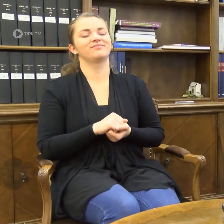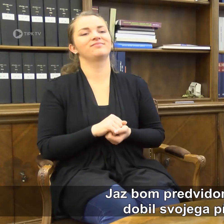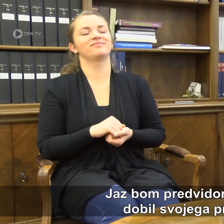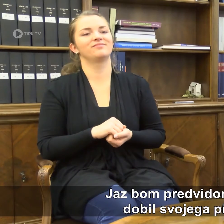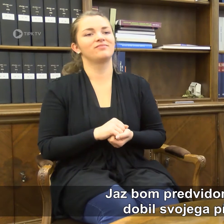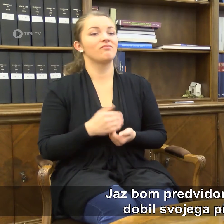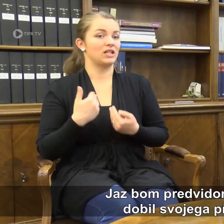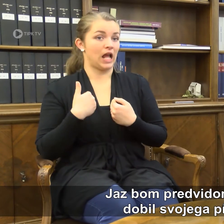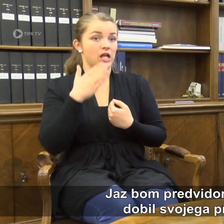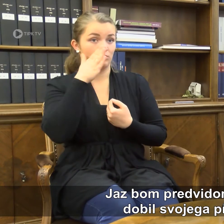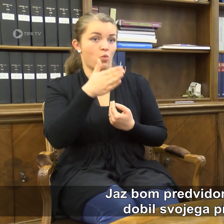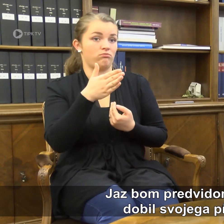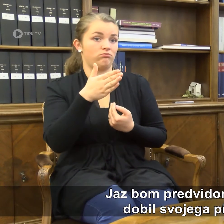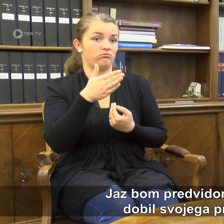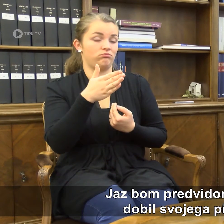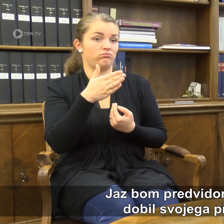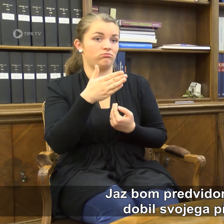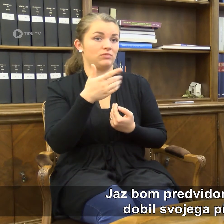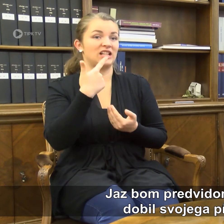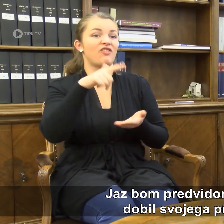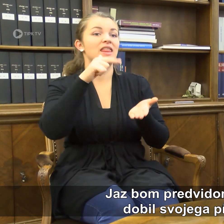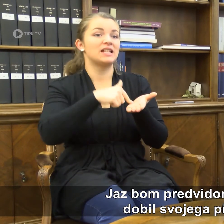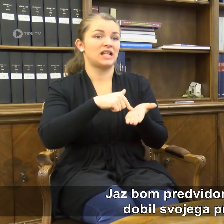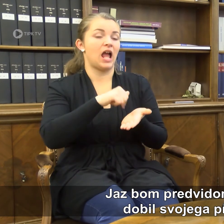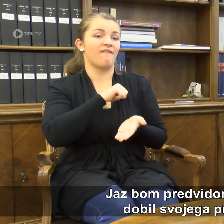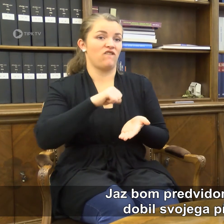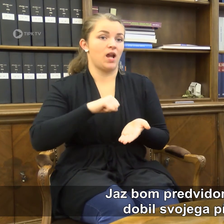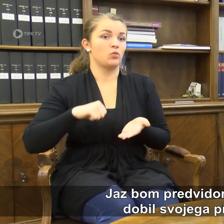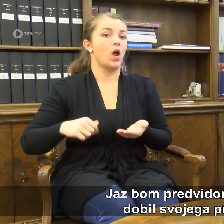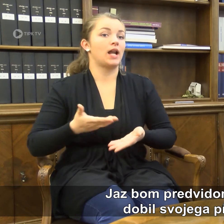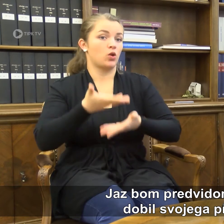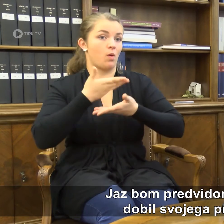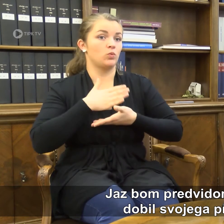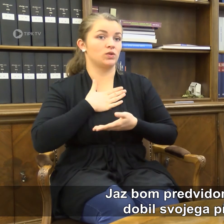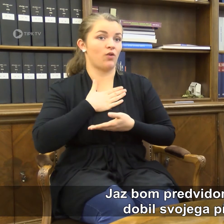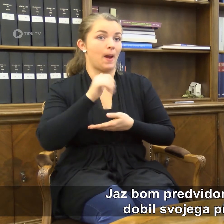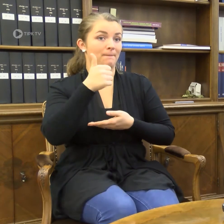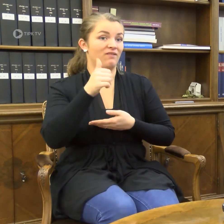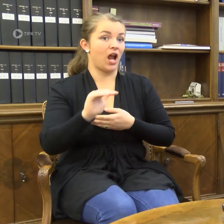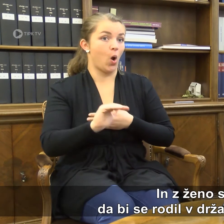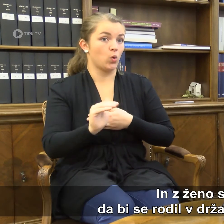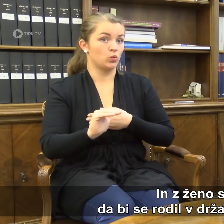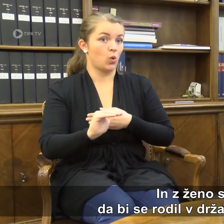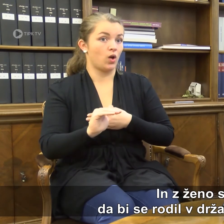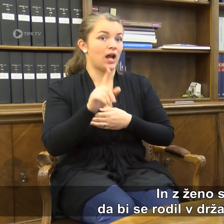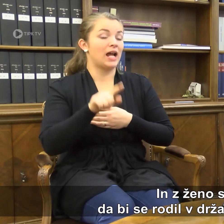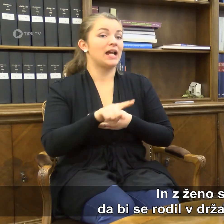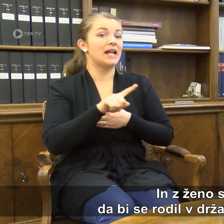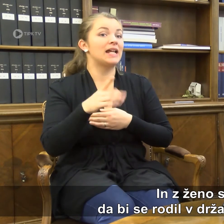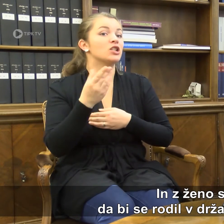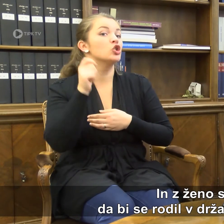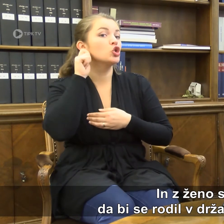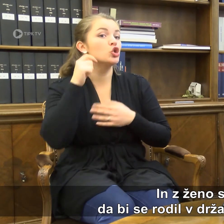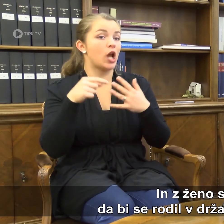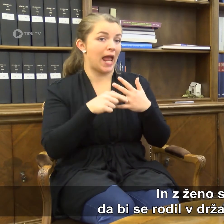predvidoma 12. februarja dobil svojega prvega otroka. In z ženo si želiva, da bi se rodil